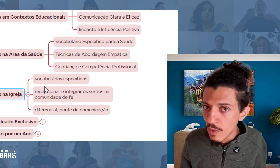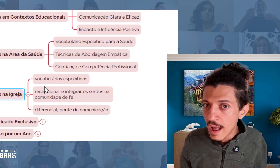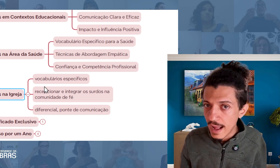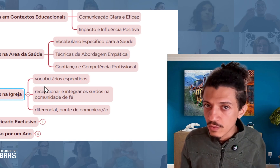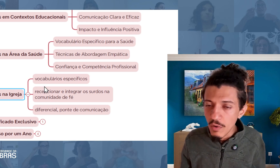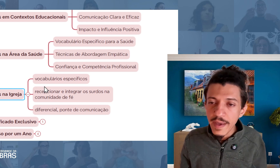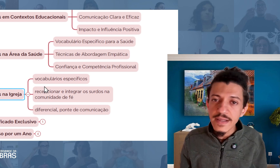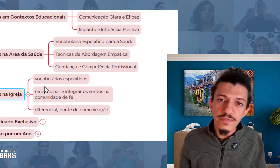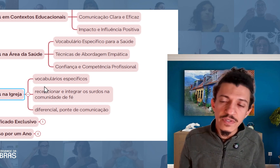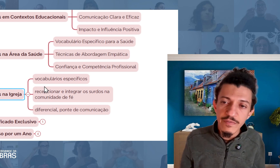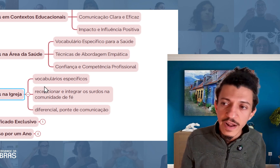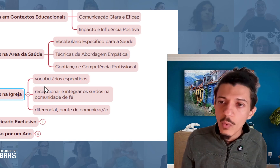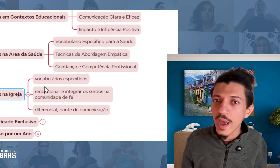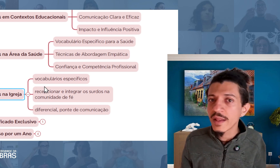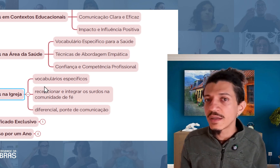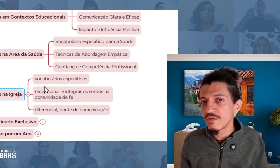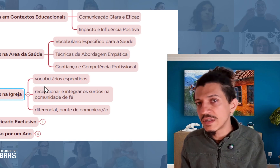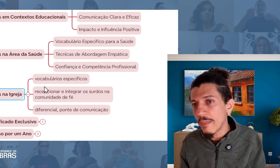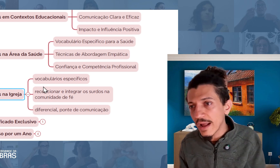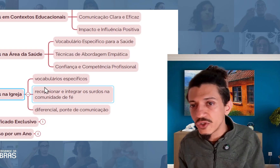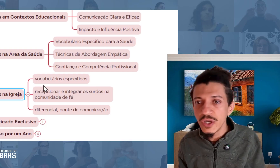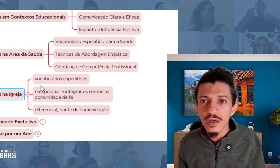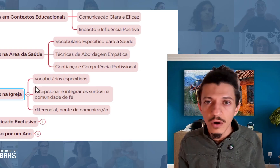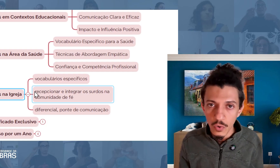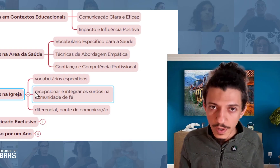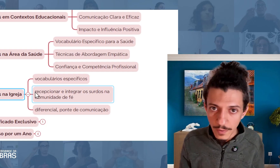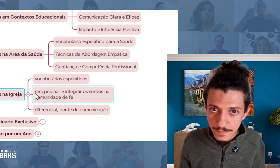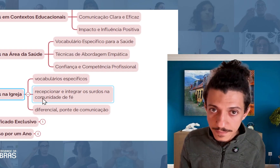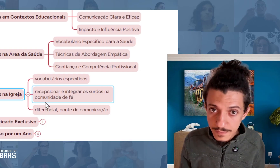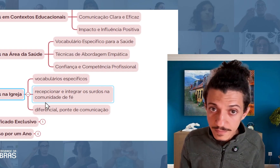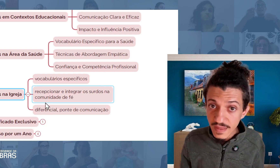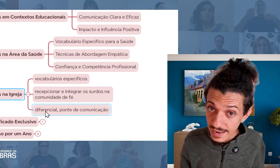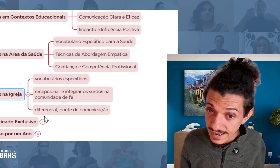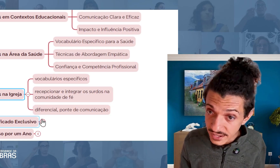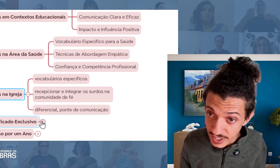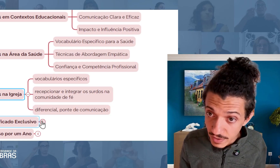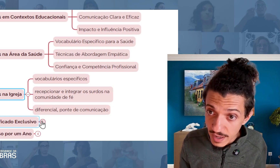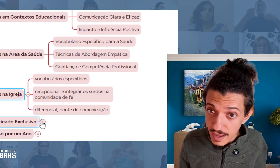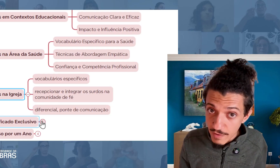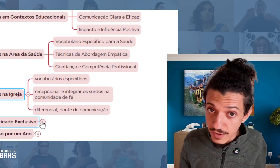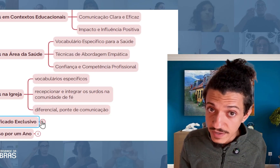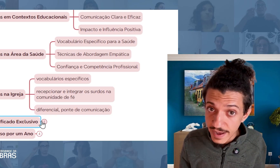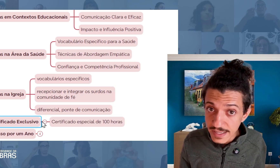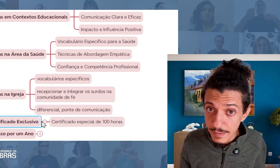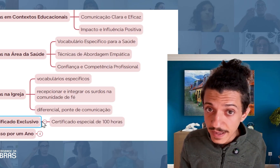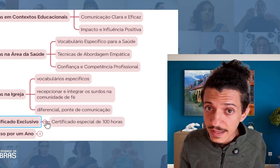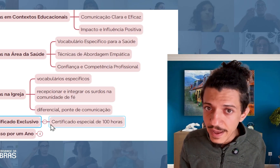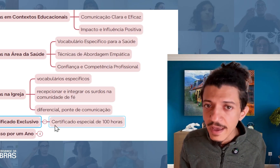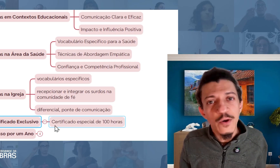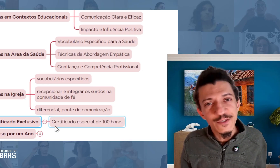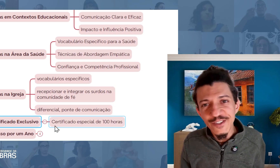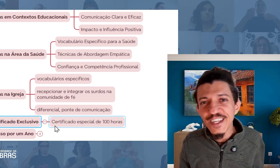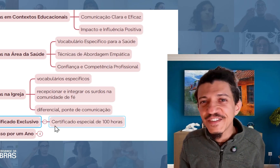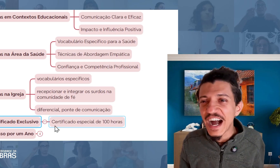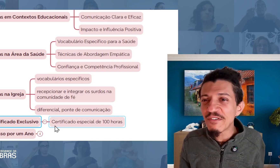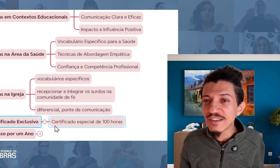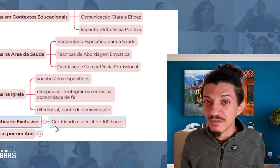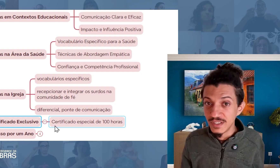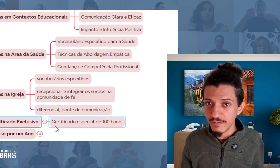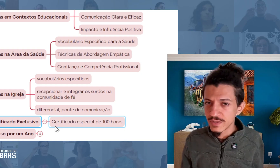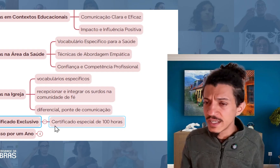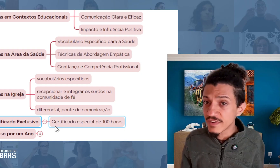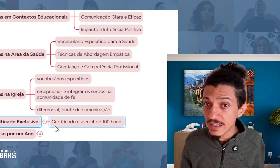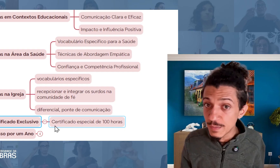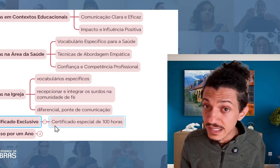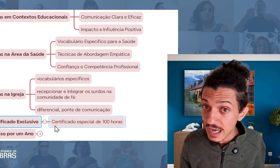religião atualmente, se você frequenta, se você pratica ou não. E além disso, você vai receber também o seu certificado